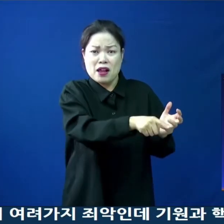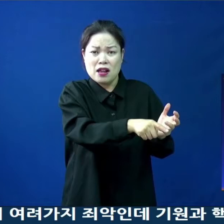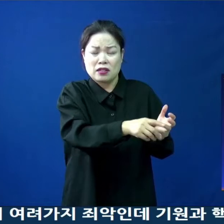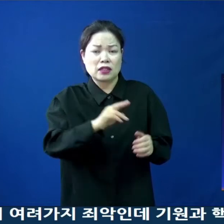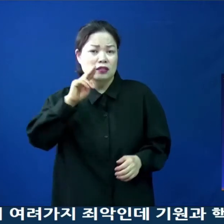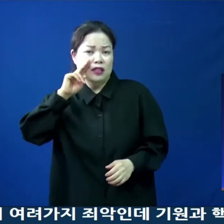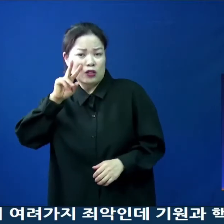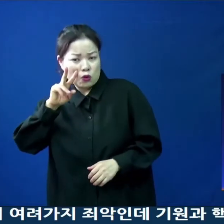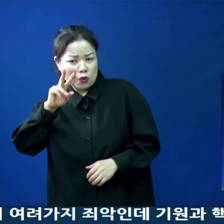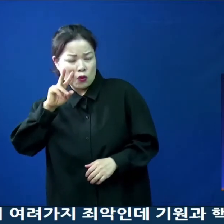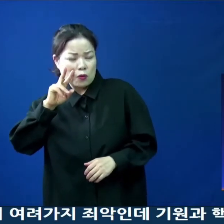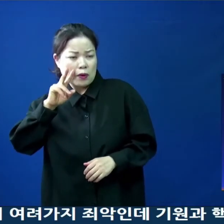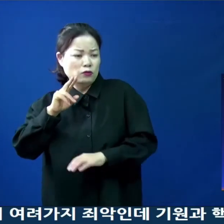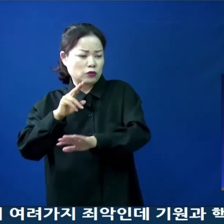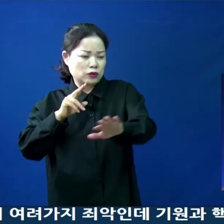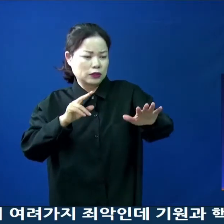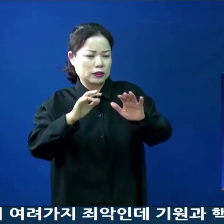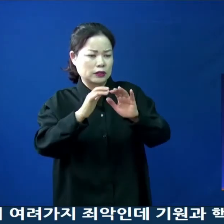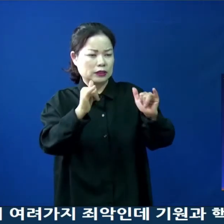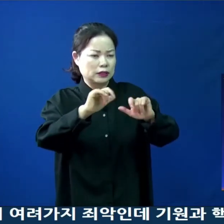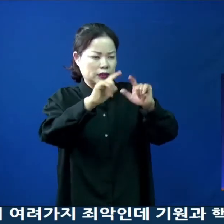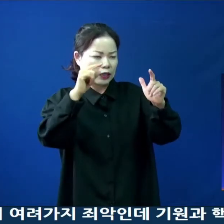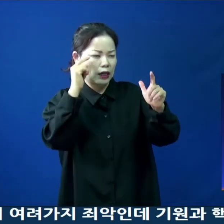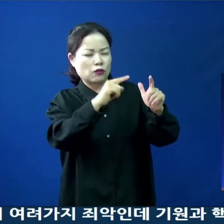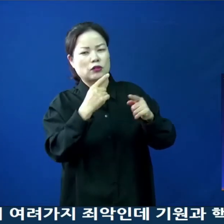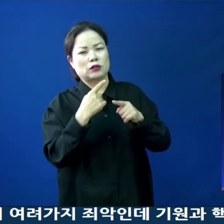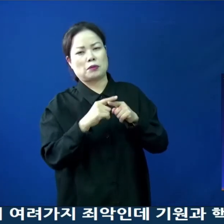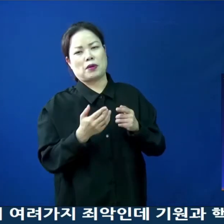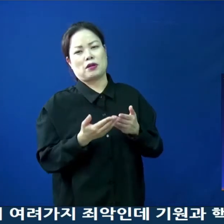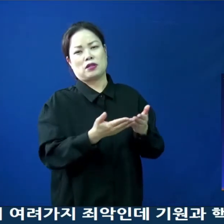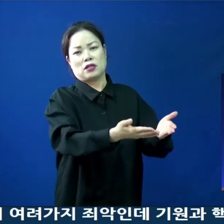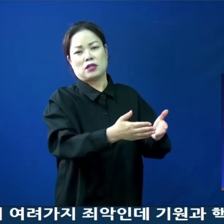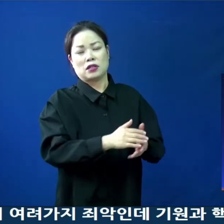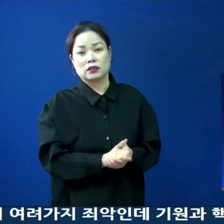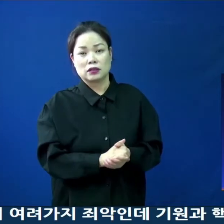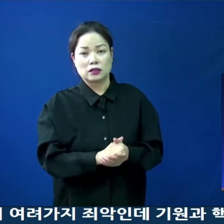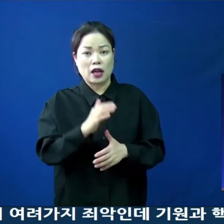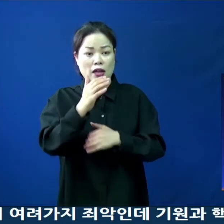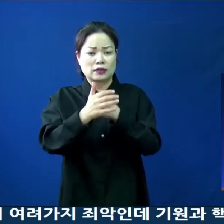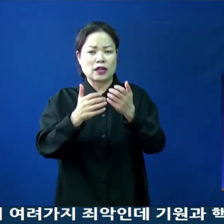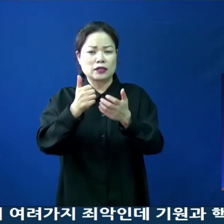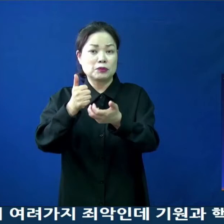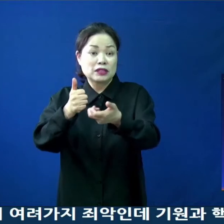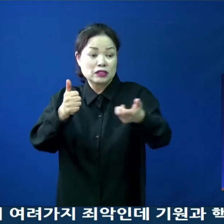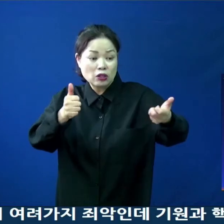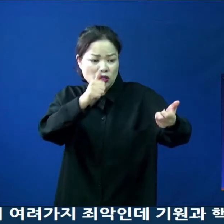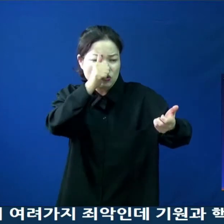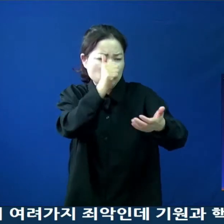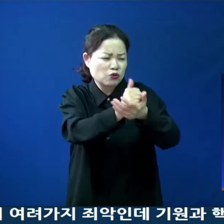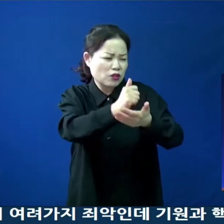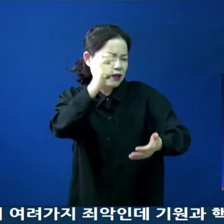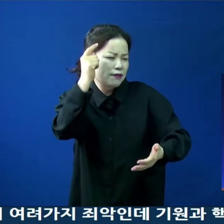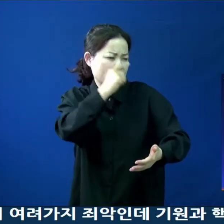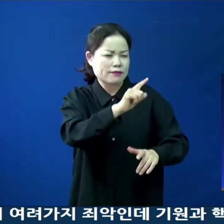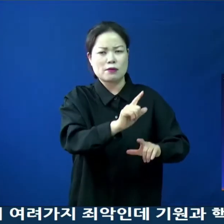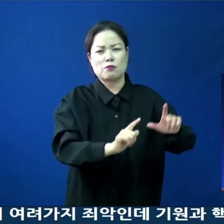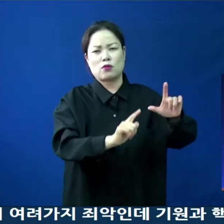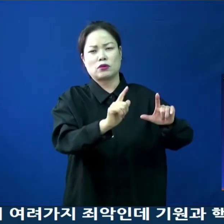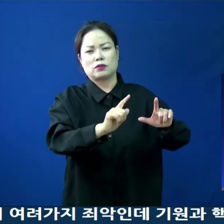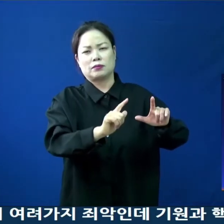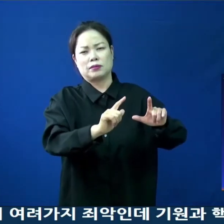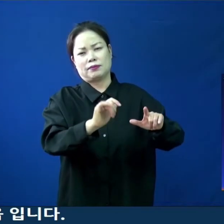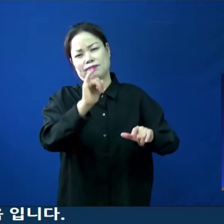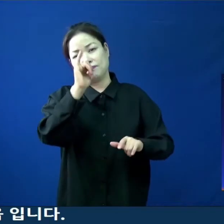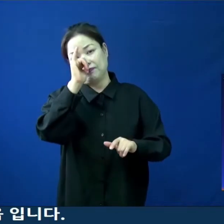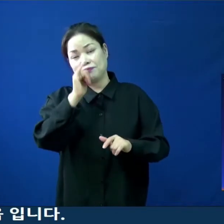향한 평가입니다. 하나님을 떠난 인생들의 보편적인 죄악된 모습들을